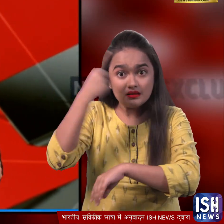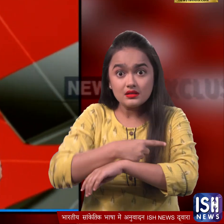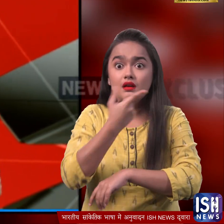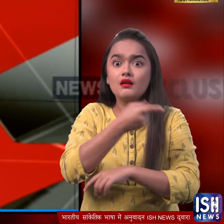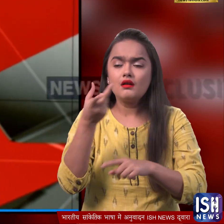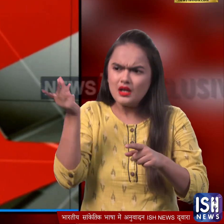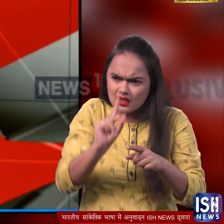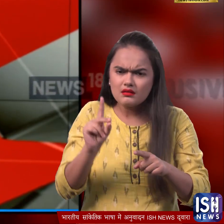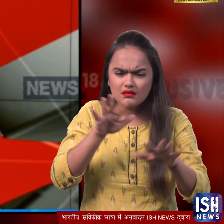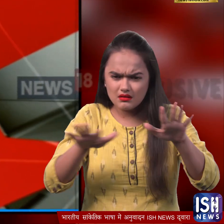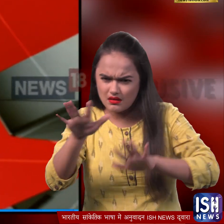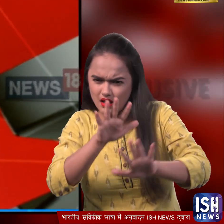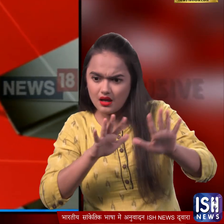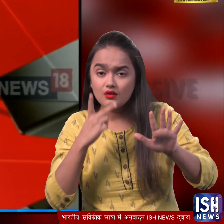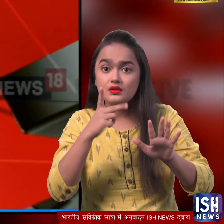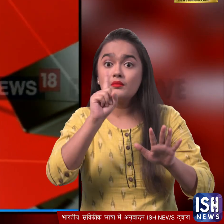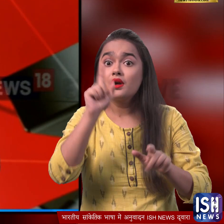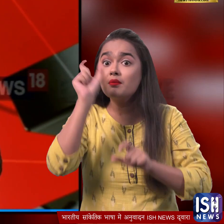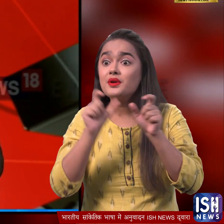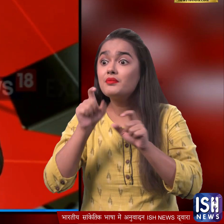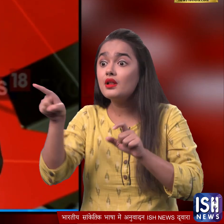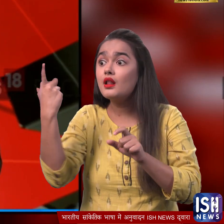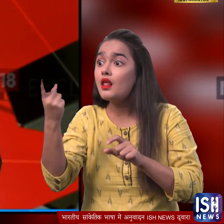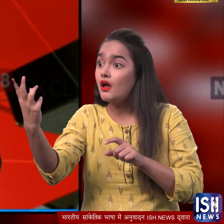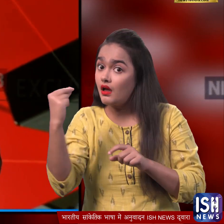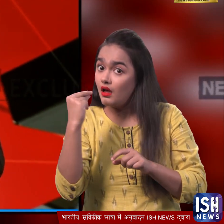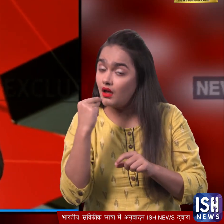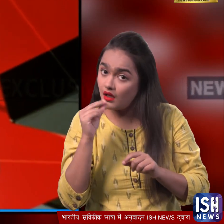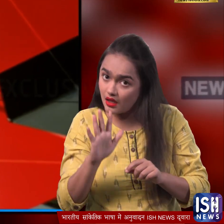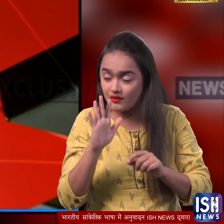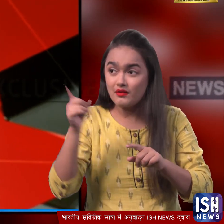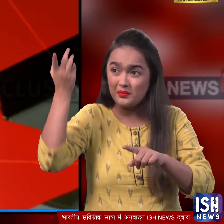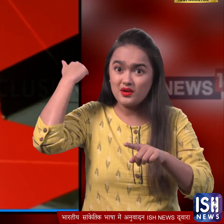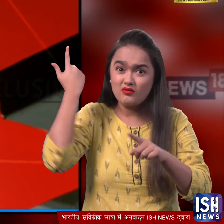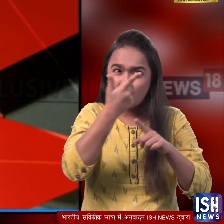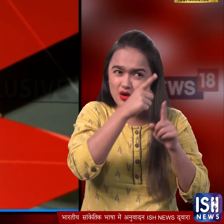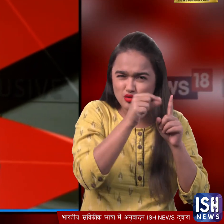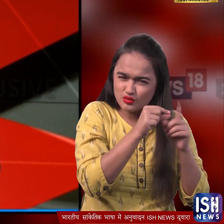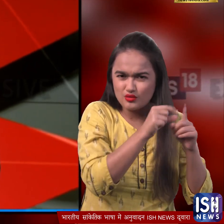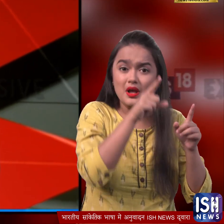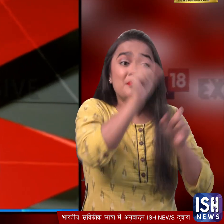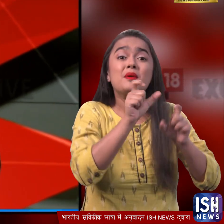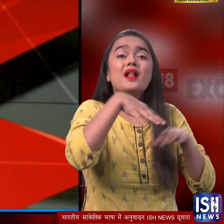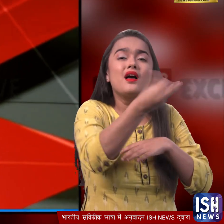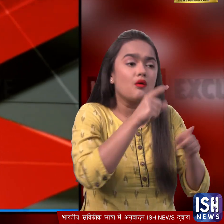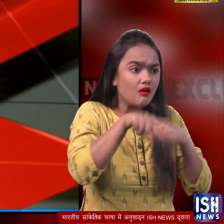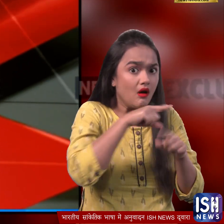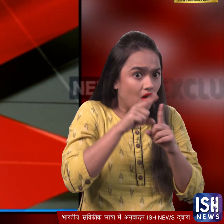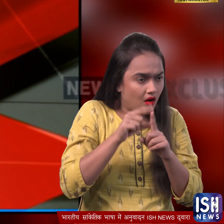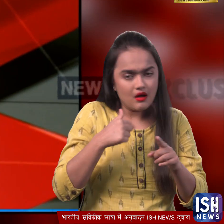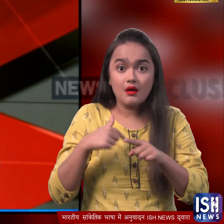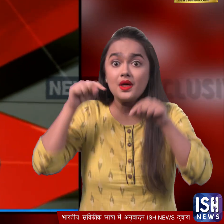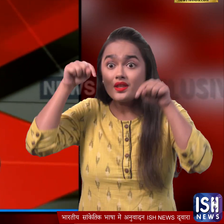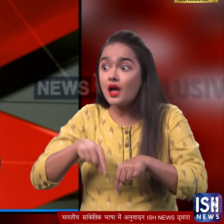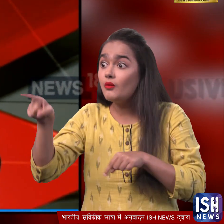क्राइम सीन को रिक्रिएट किया था, लेकिन तब चश्मदीदों के बताए ब्यौरे को दोहराया गया था। जबकि इस बार आरोपियों के बयान के आधार पर पुलिस ये पता